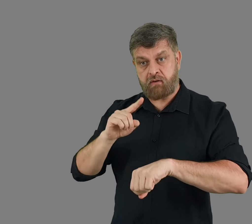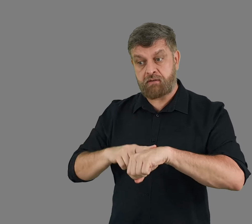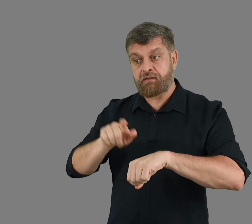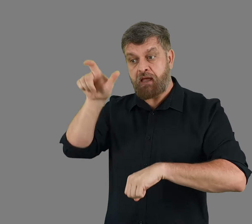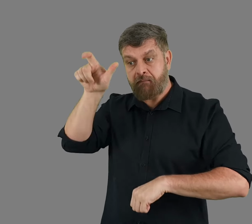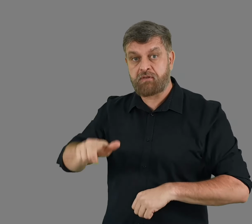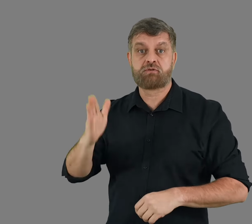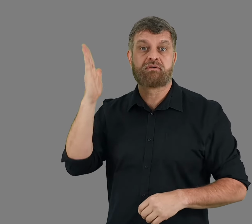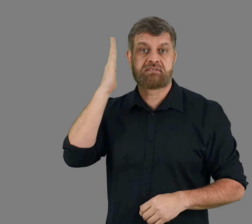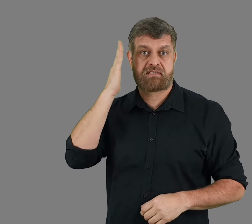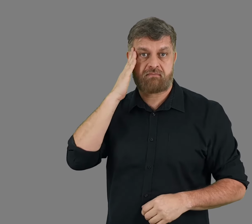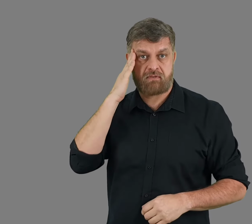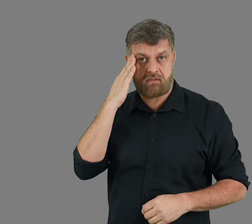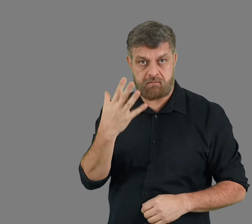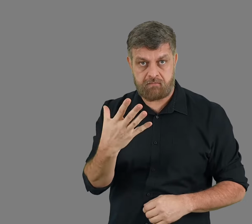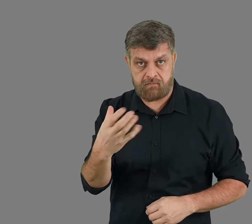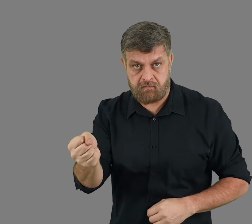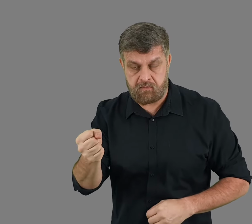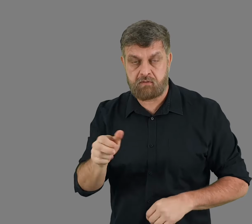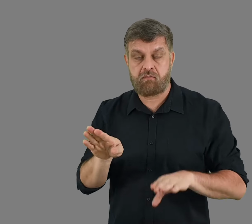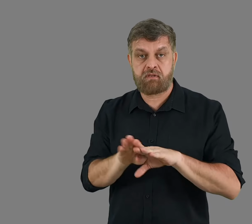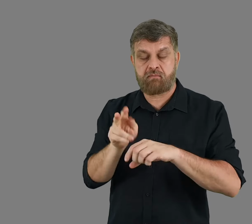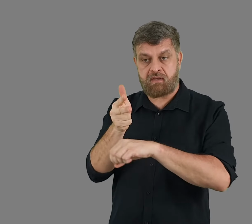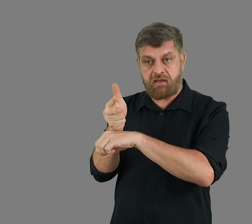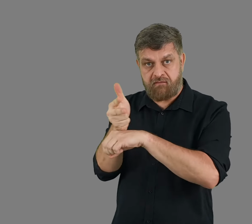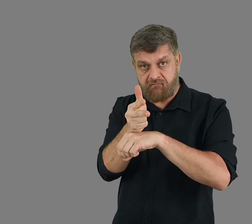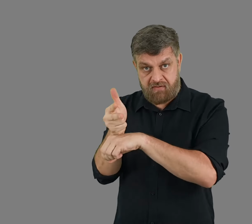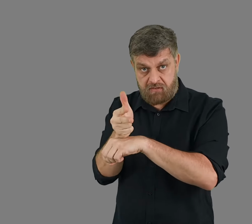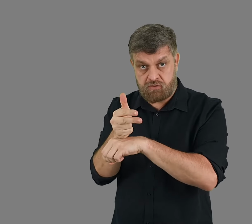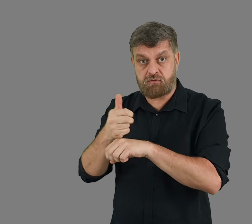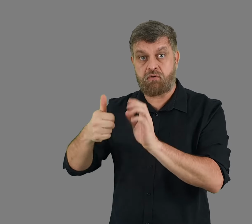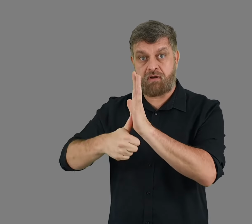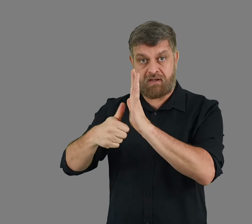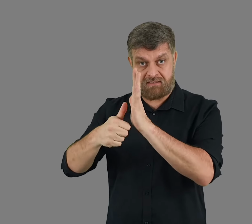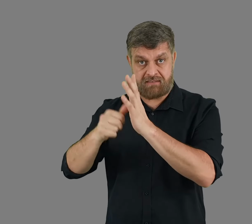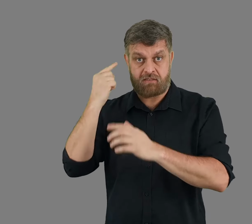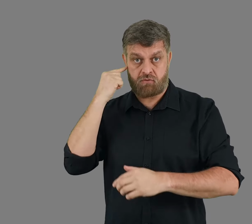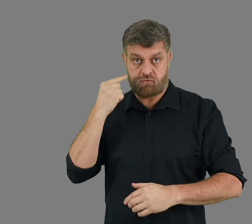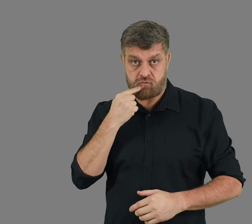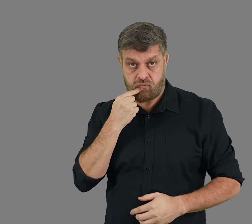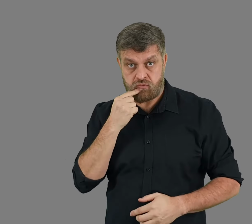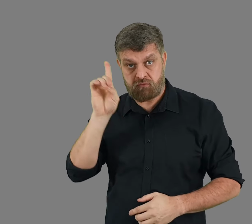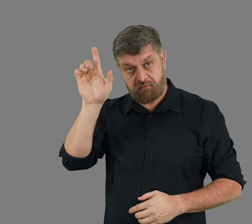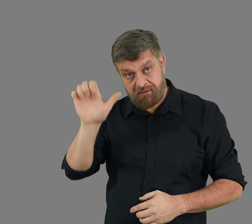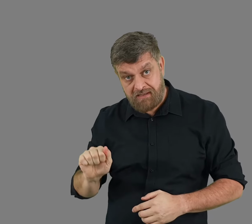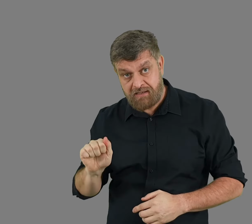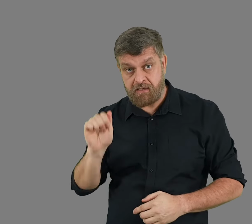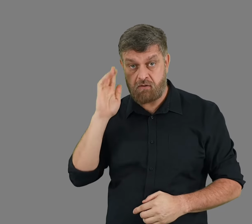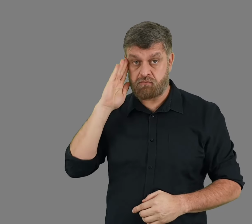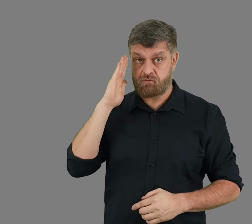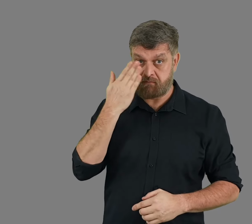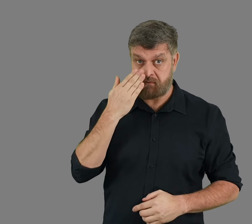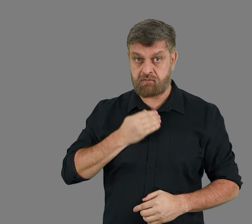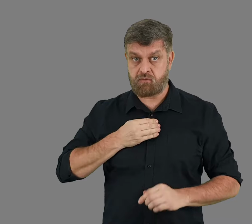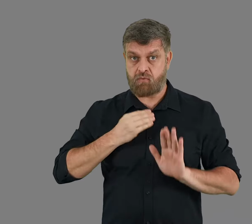recebimento e em vídeo acessível para o associado surdo, com deficiência auditiva ou surdo-cegueira, com o mesmo conteúdo do texto